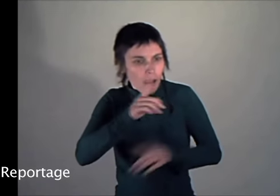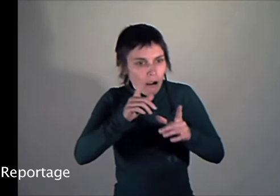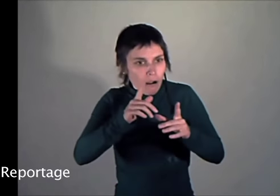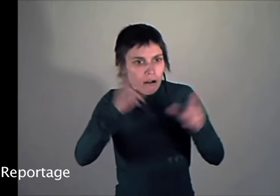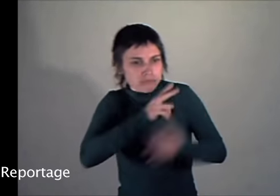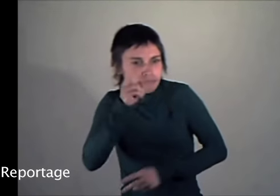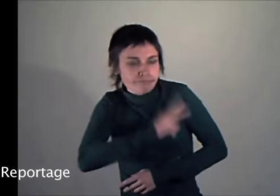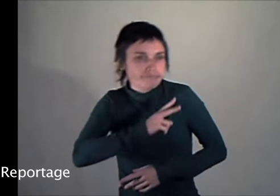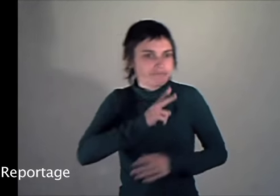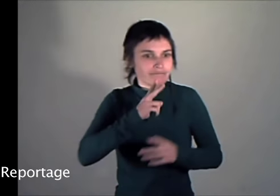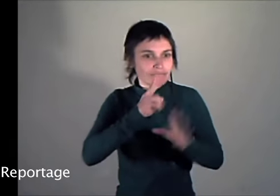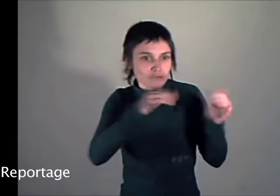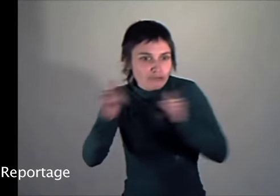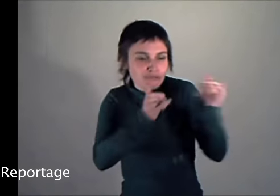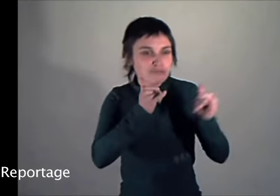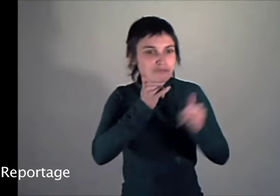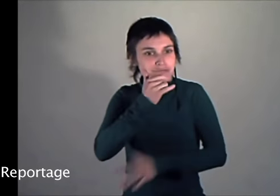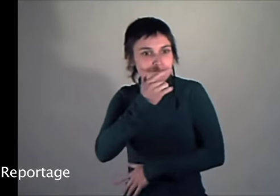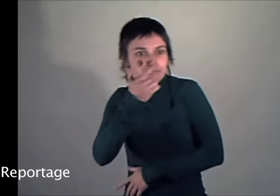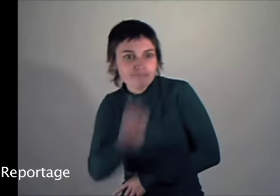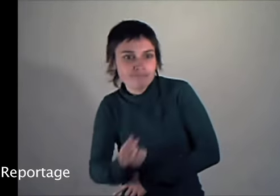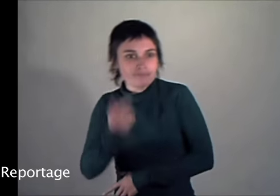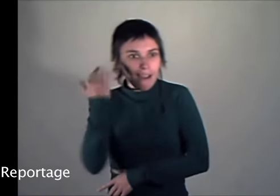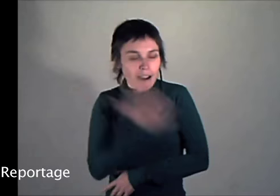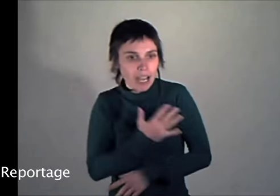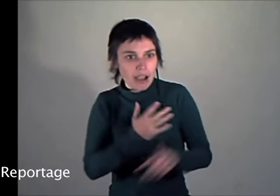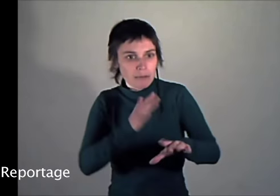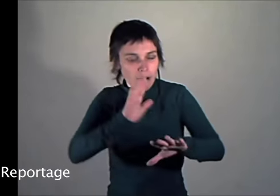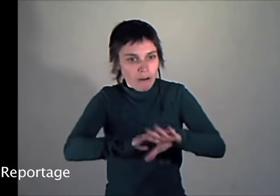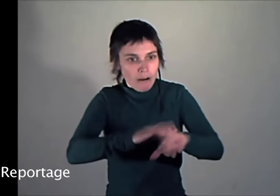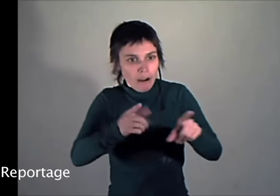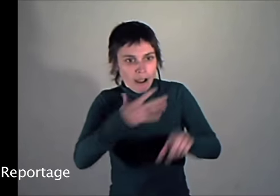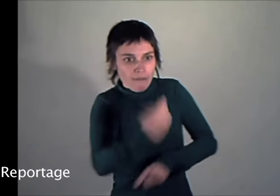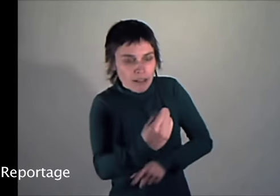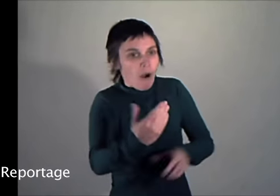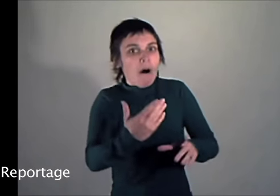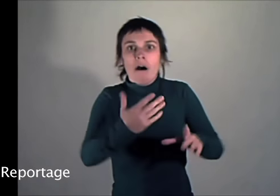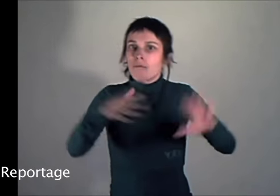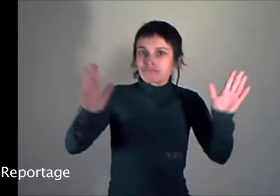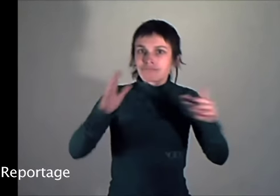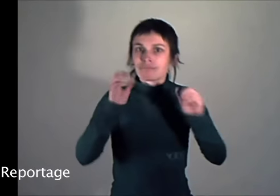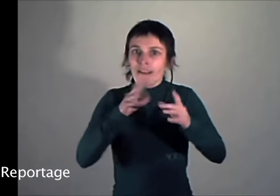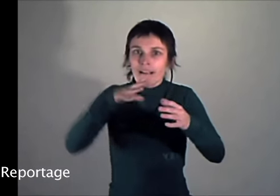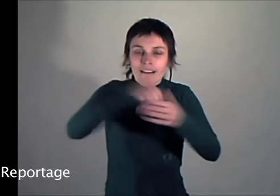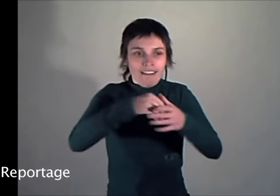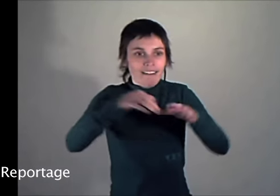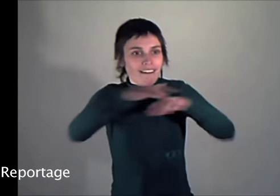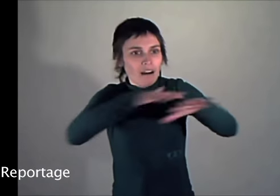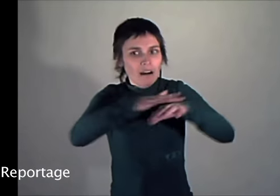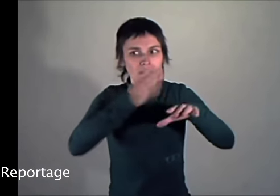qu'ils s'amusent, qu'ils passent du bon temps, qu'ils nous invitent, etc. Et c'est une attitude qui a rien à voir avec ce qu'on nous a appris. Et c'est une prise de